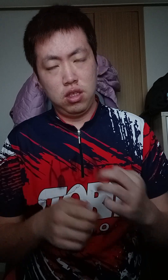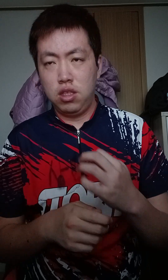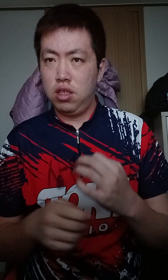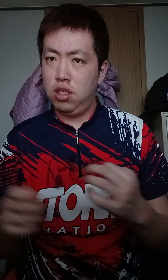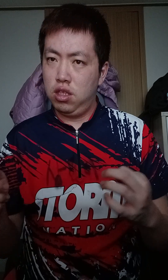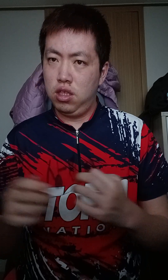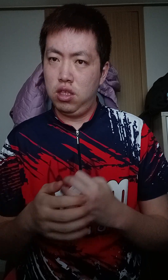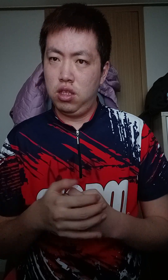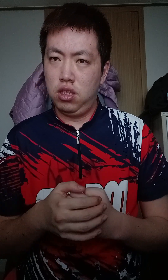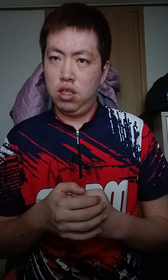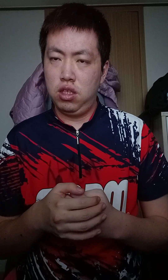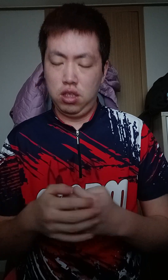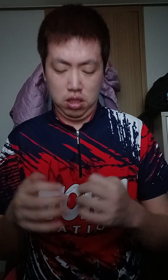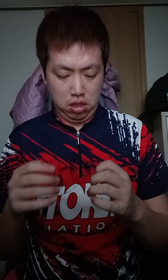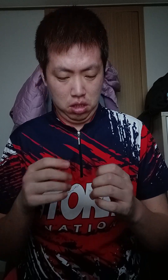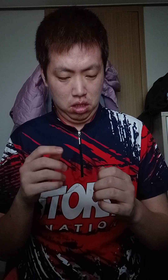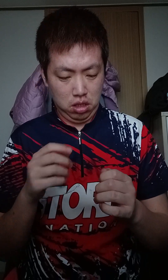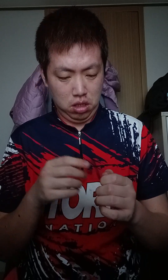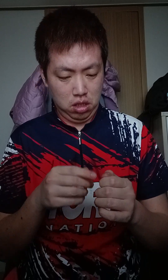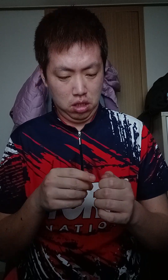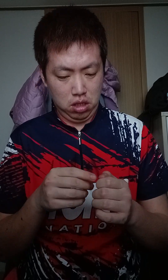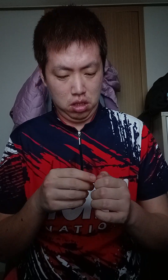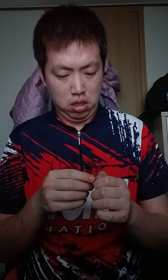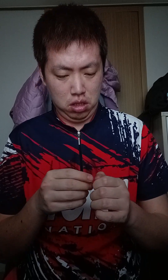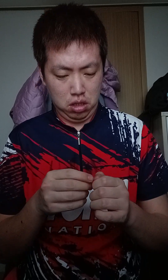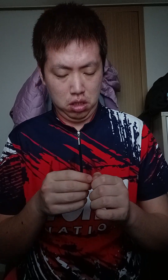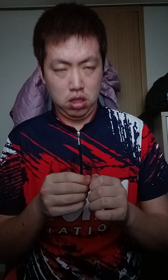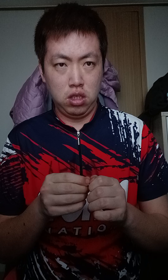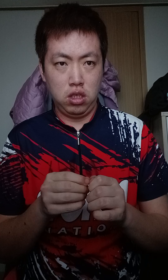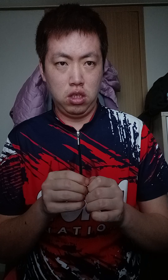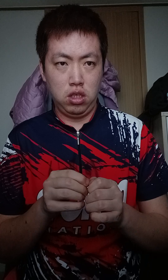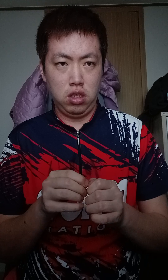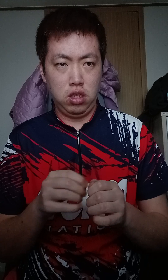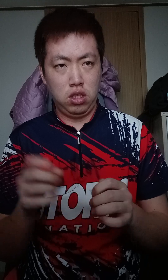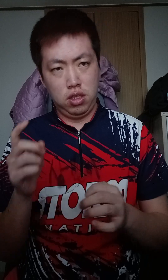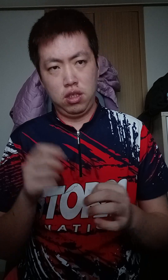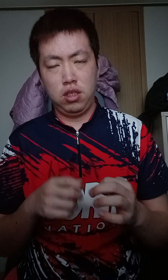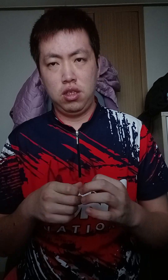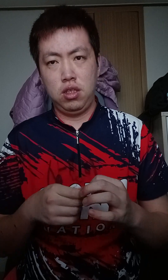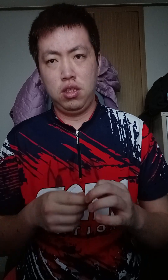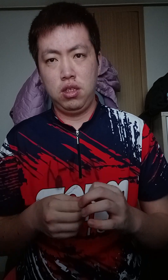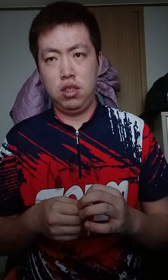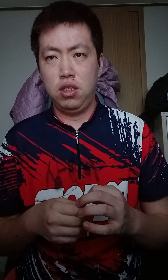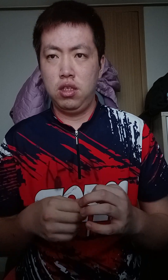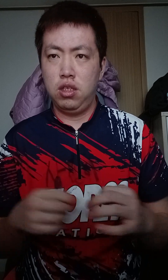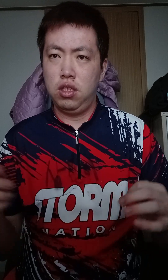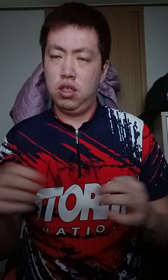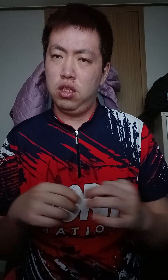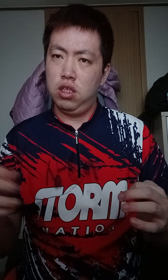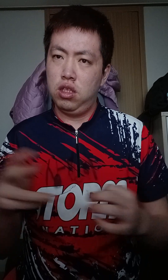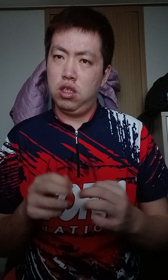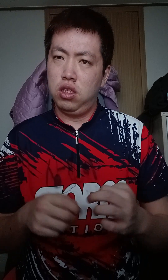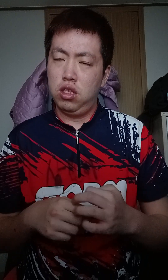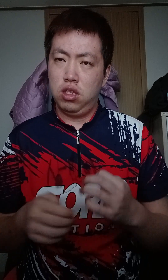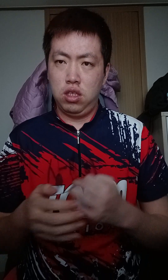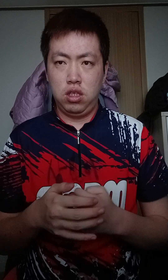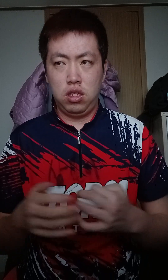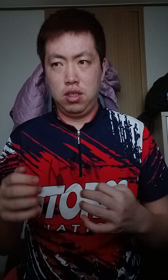2층에 간이 화장실을 설치하는 거를 검토하고 있대요. 그래서 오늘 그 토목처 직원이랑 이제 다른